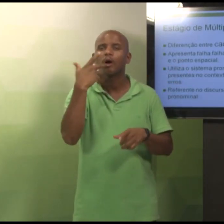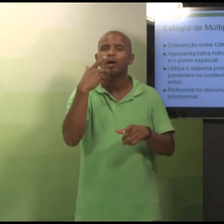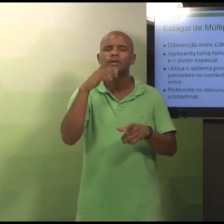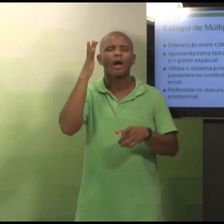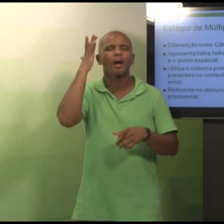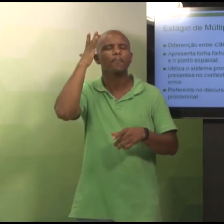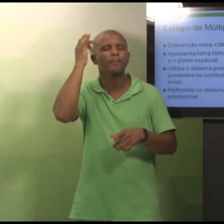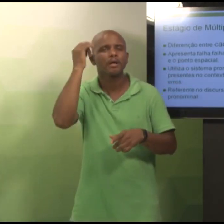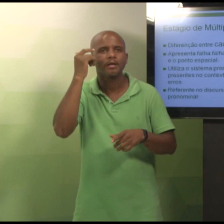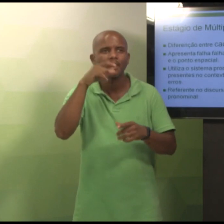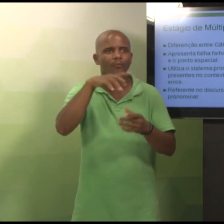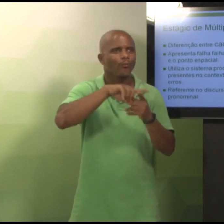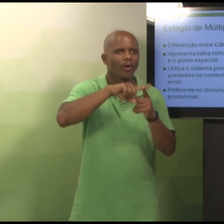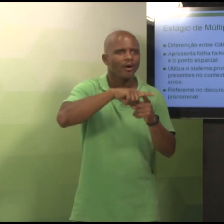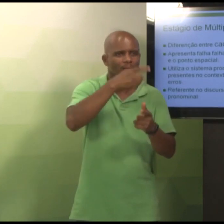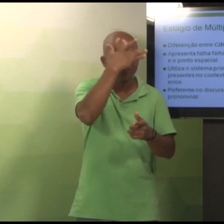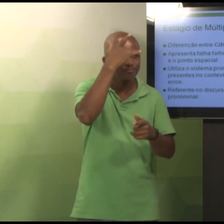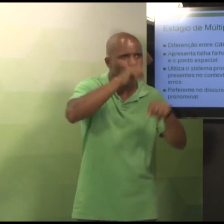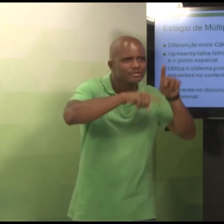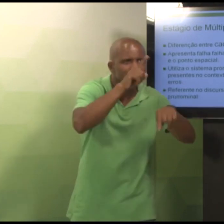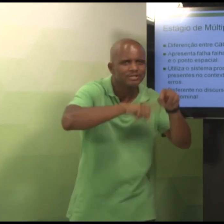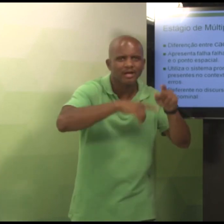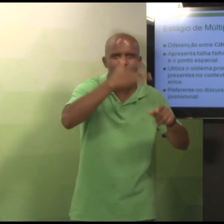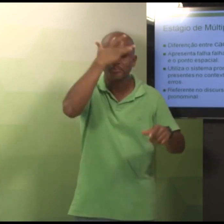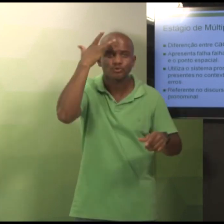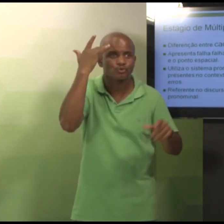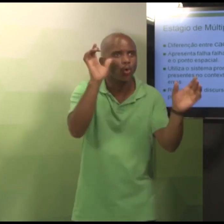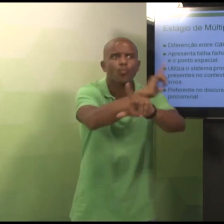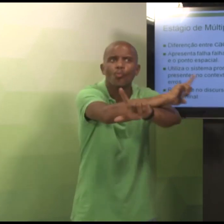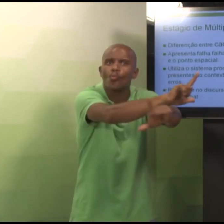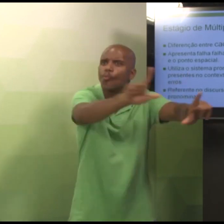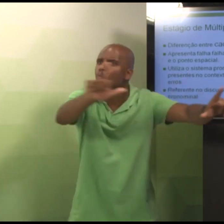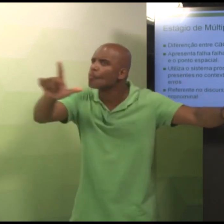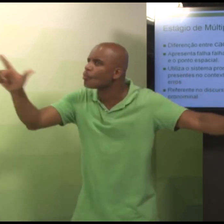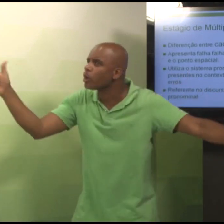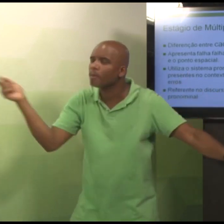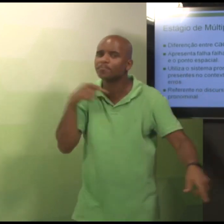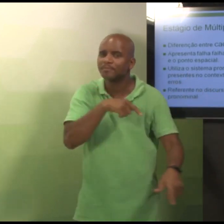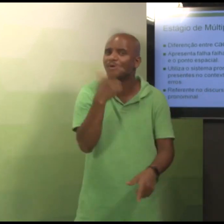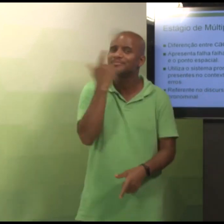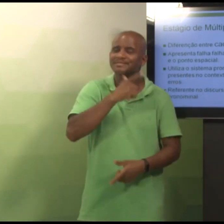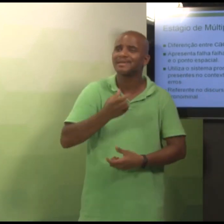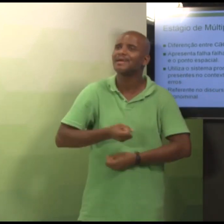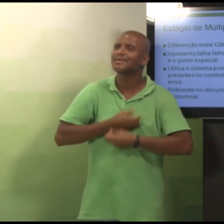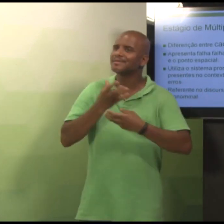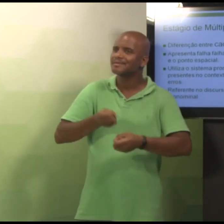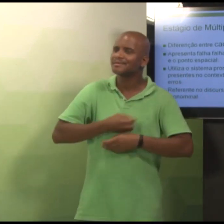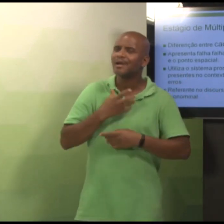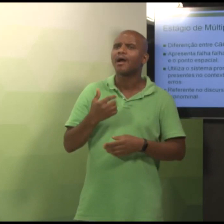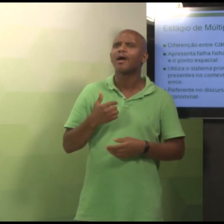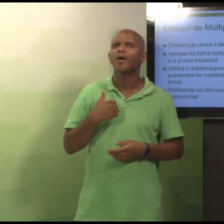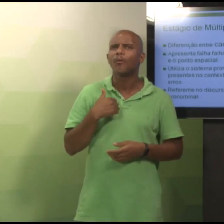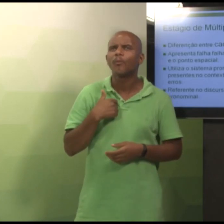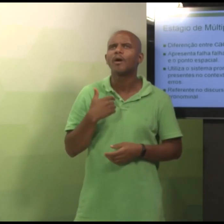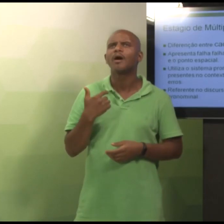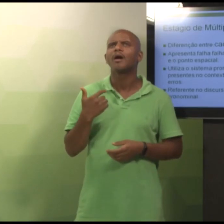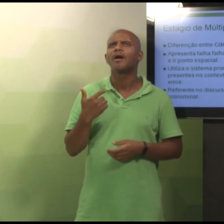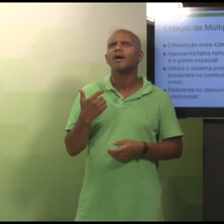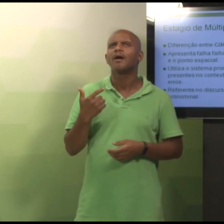comunicação. Então essa marcação de posterior, de ter algo, não ter algo. Então essa